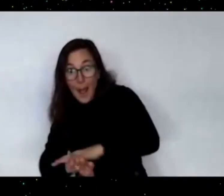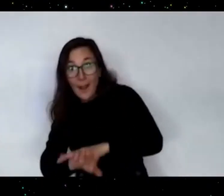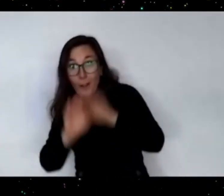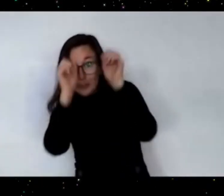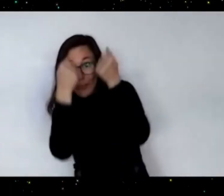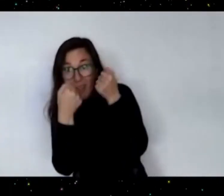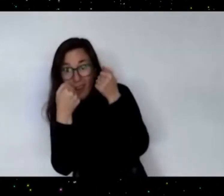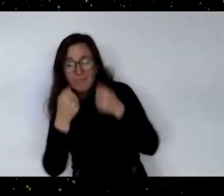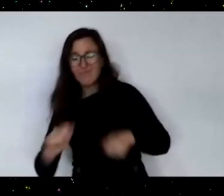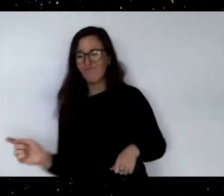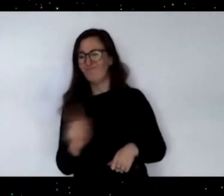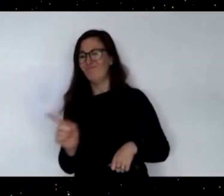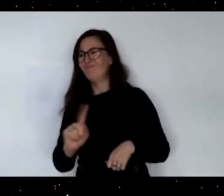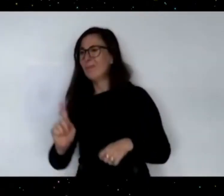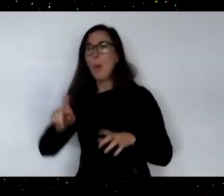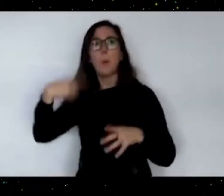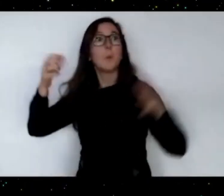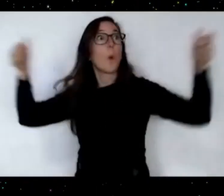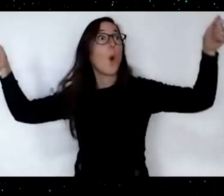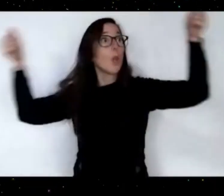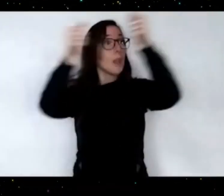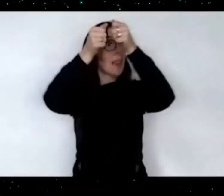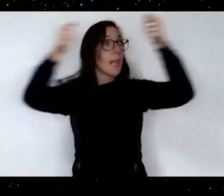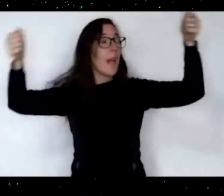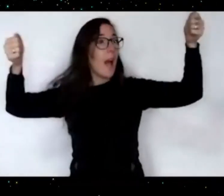¿Y detrás de la cortina?